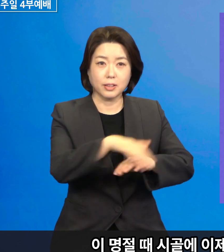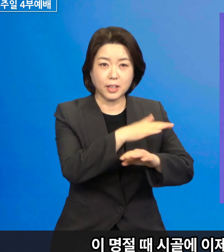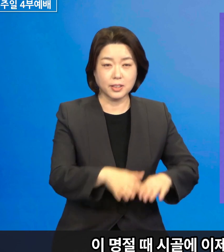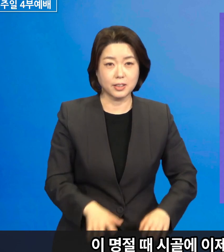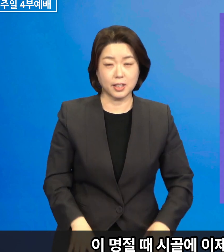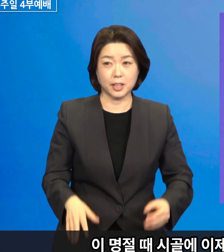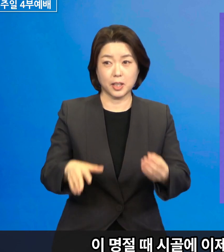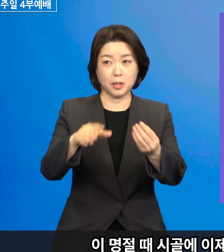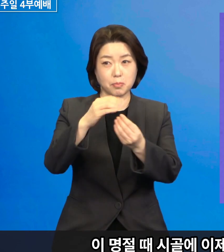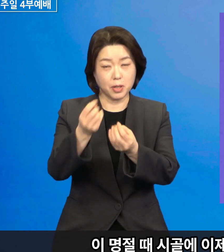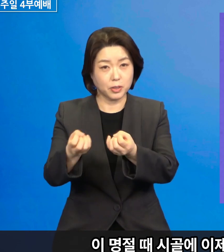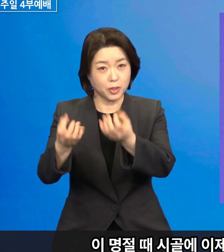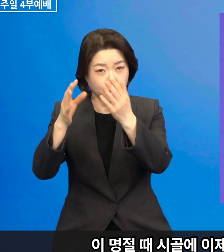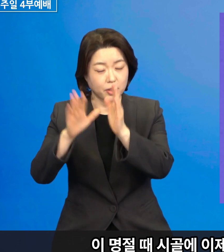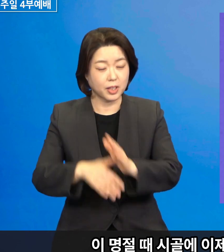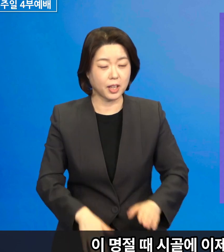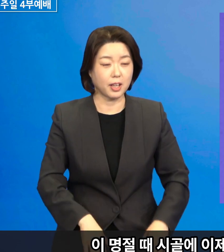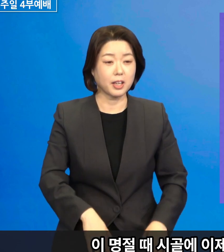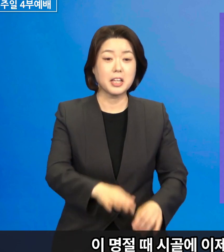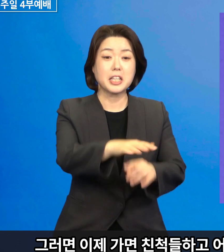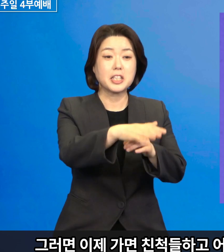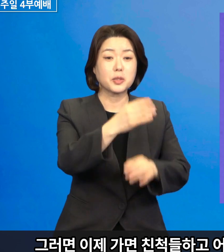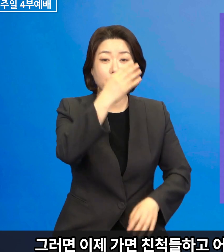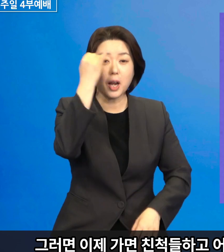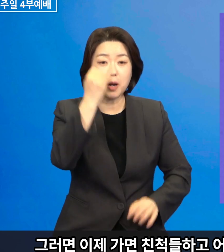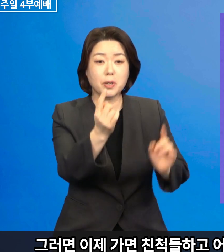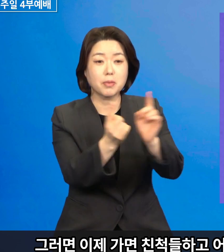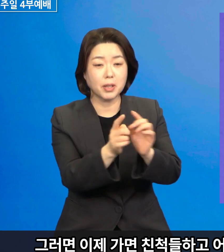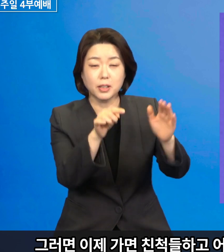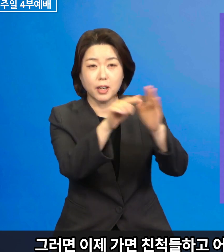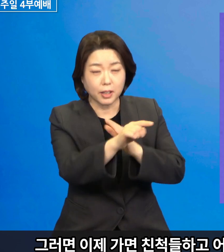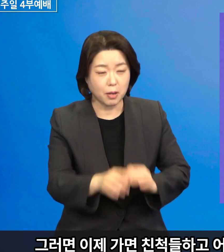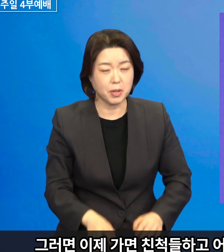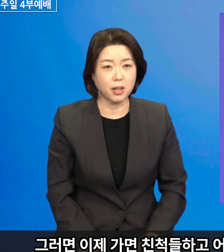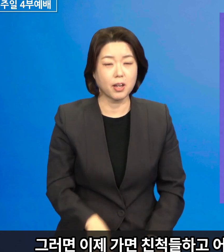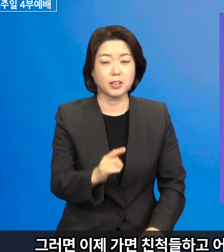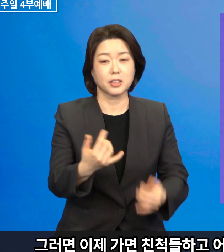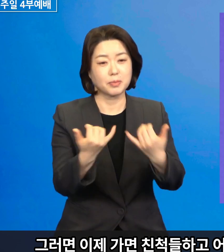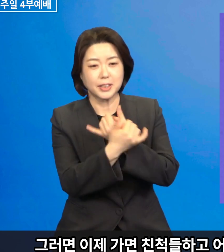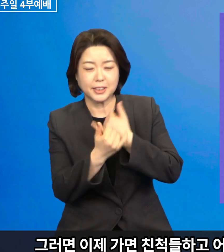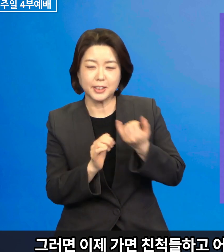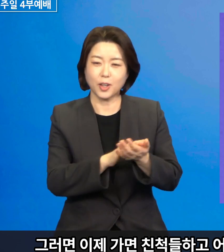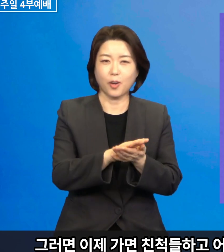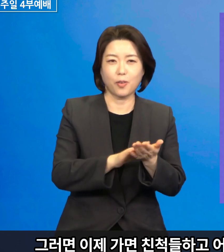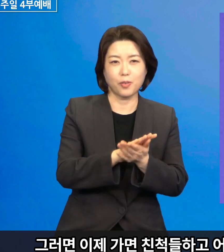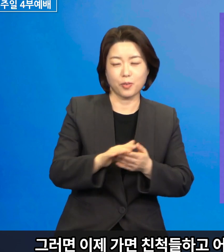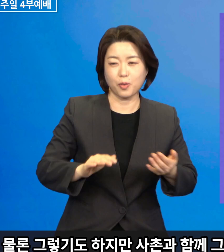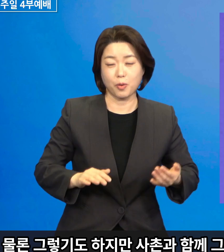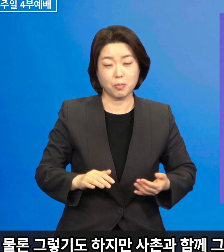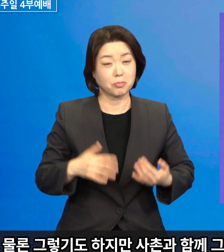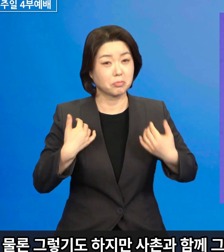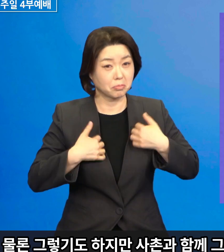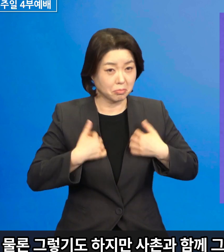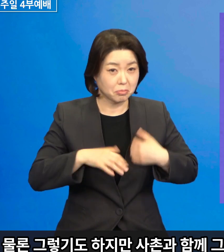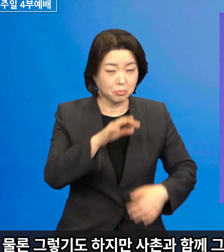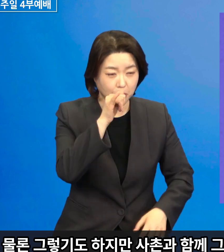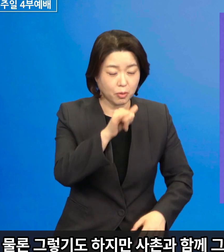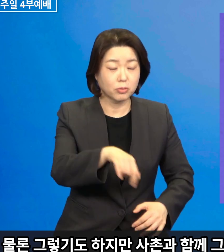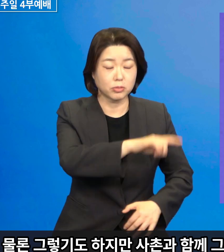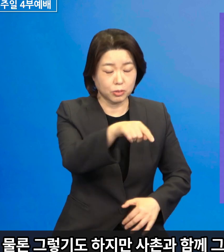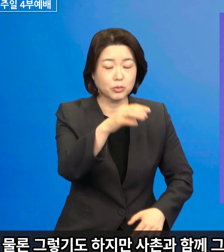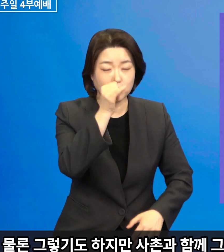때 시골에 이제 할머니를 뵈러 갔잖아요. 그러면 이제 가면 친척들하고 어울리고 물론 이렇게 놀아야 되는데, 물론 그렇기도